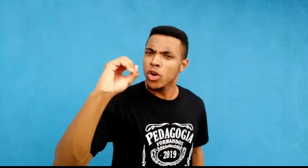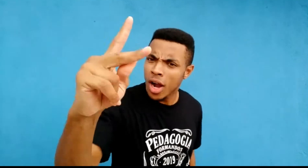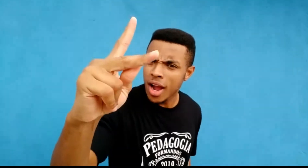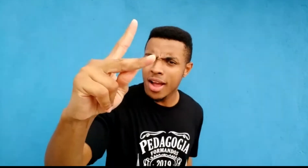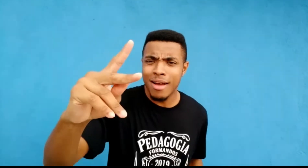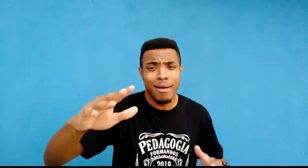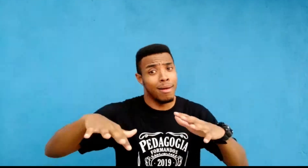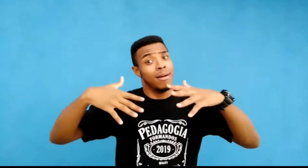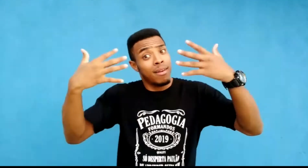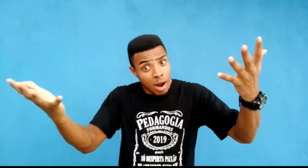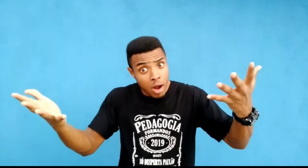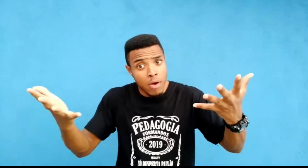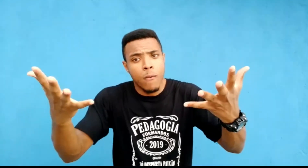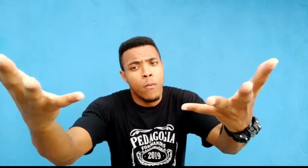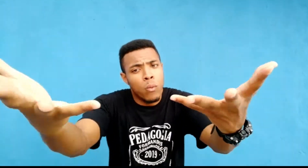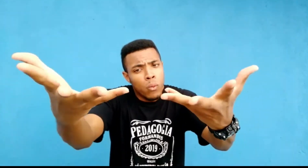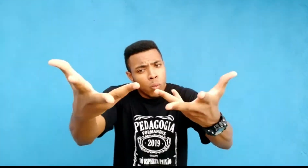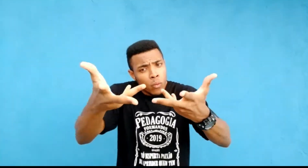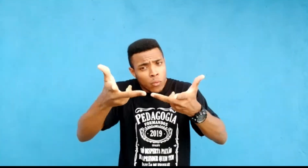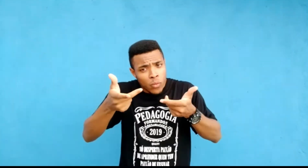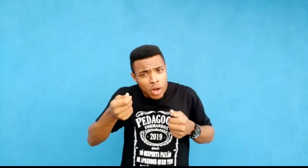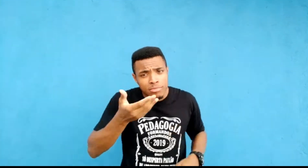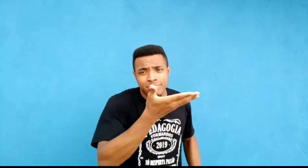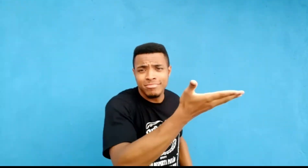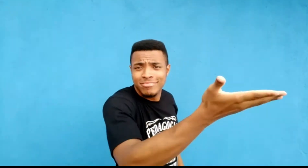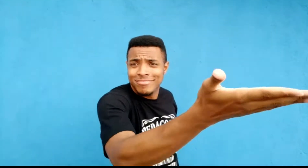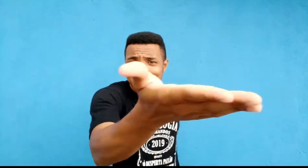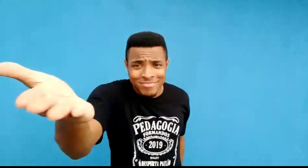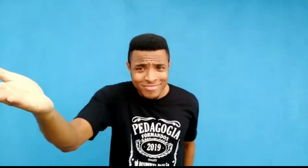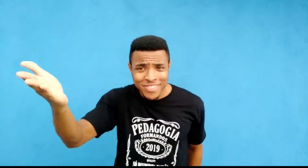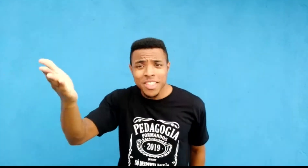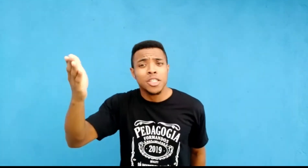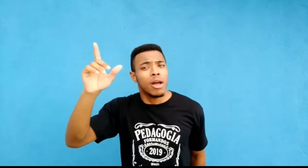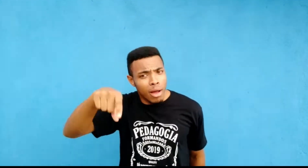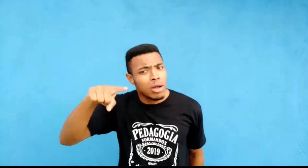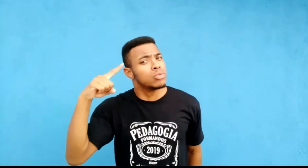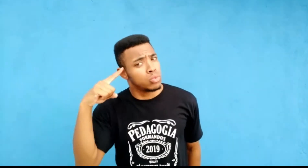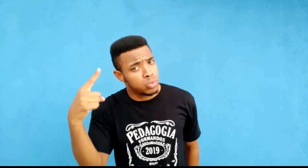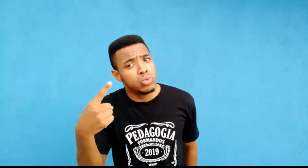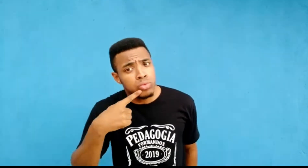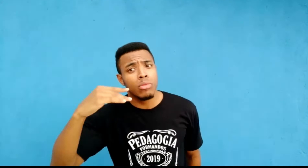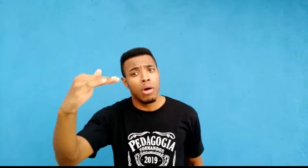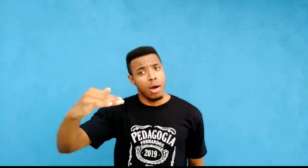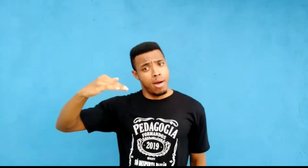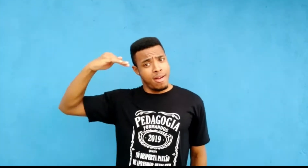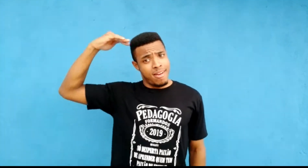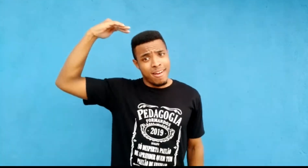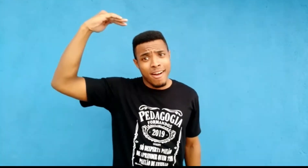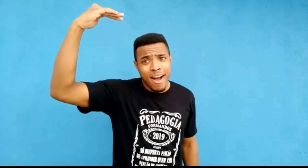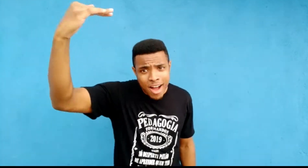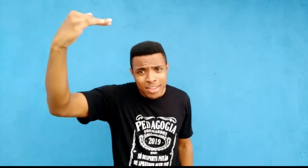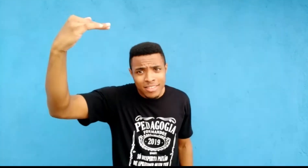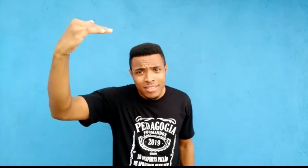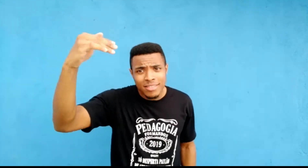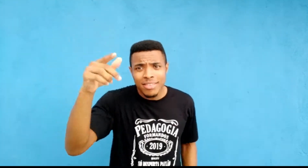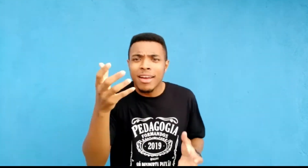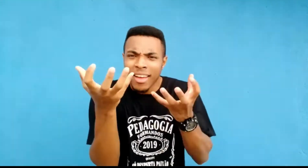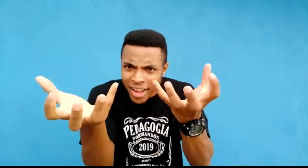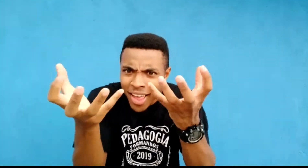Ok? Então, esse é um convite especial para vocês que são surdos adultos que querem